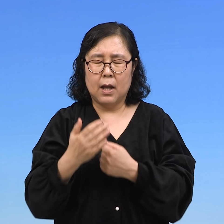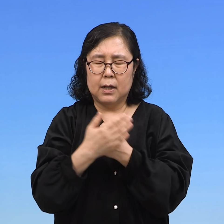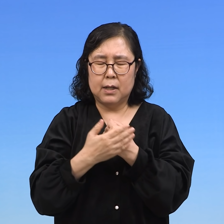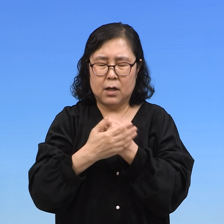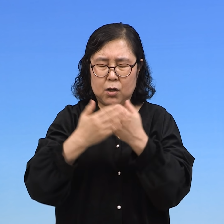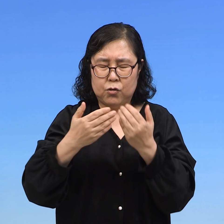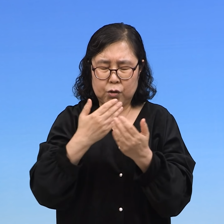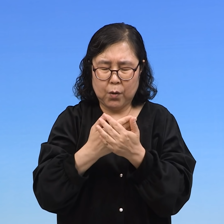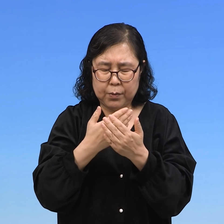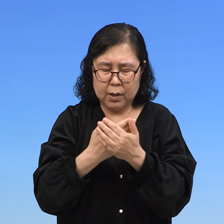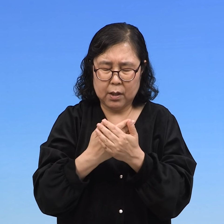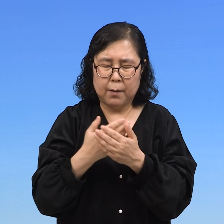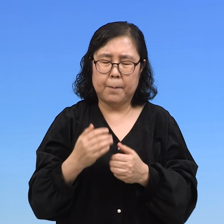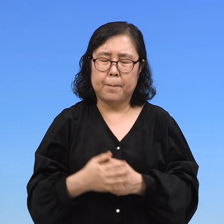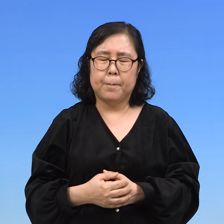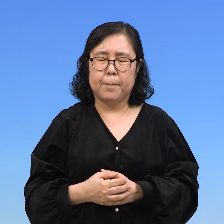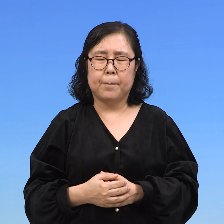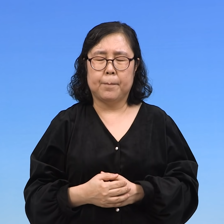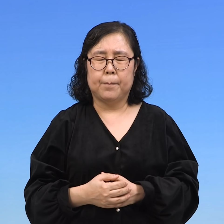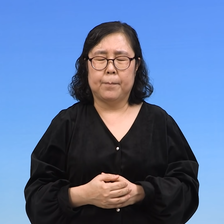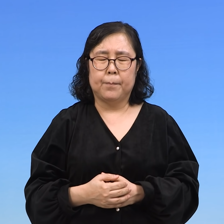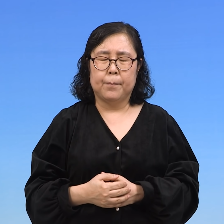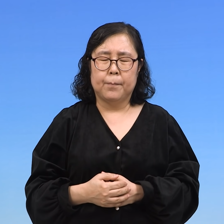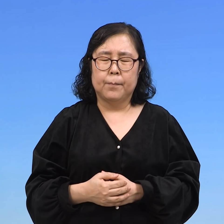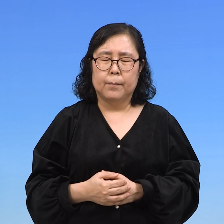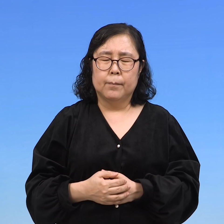은혜 아니면 은혜 아니면 은혜